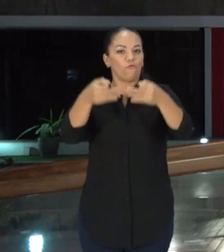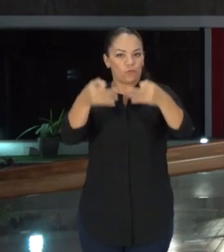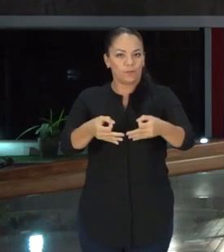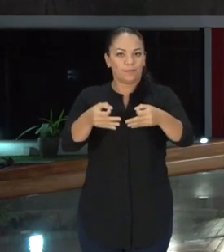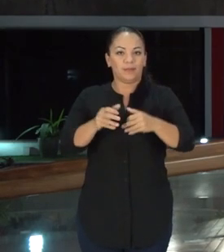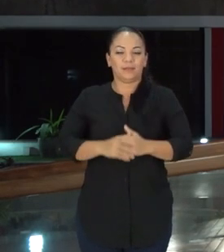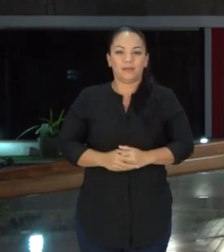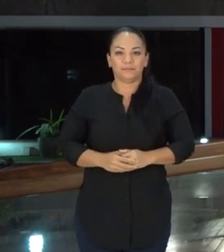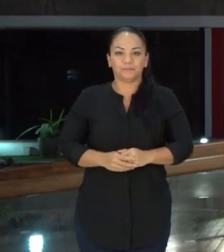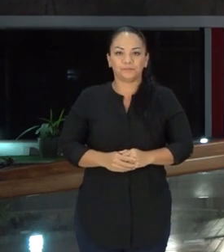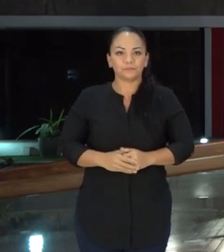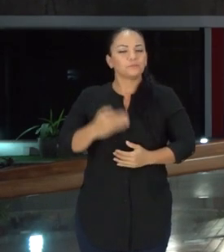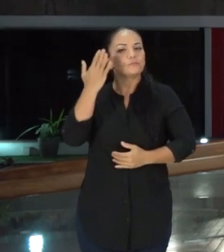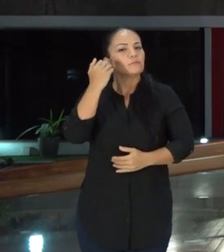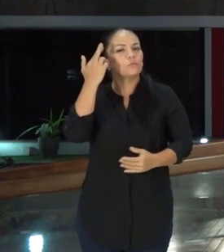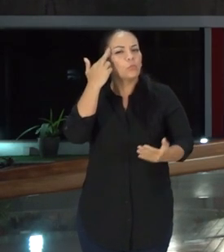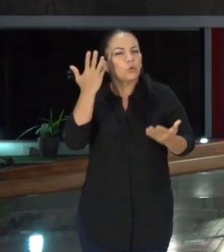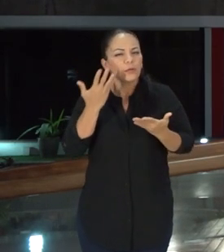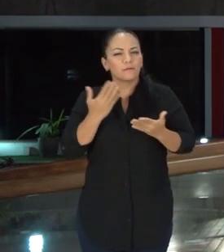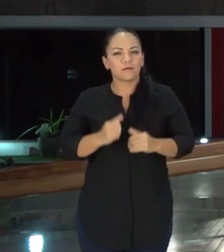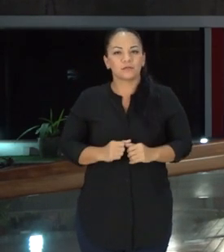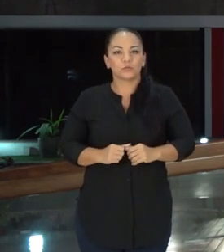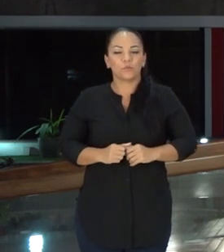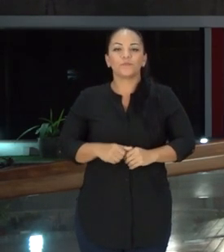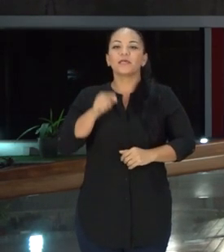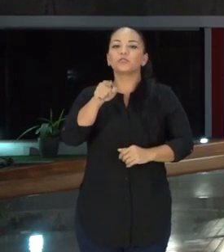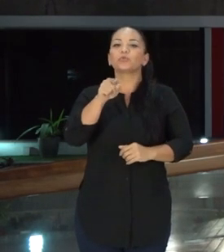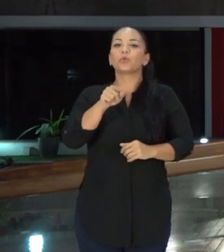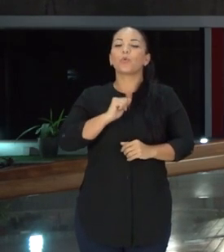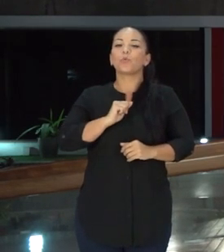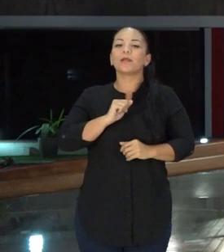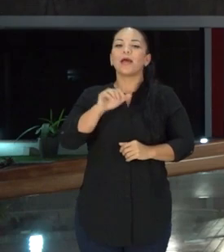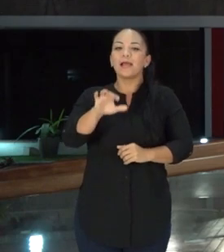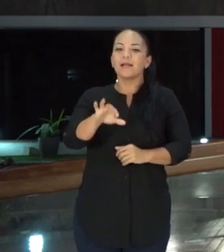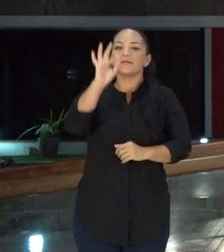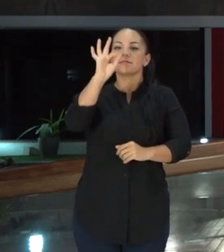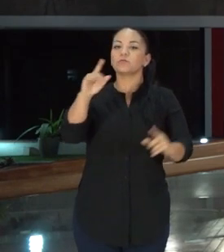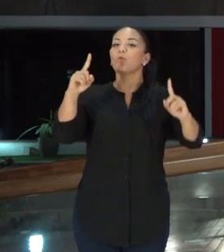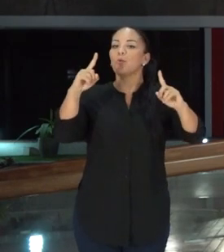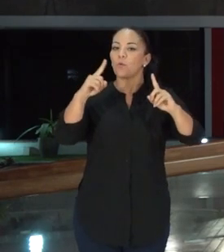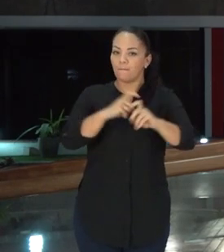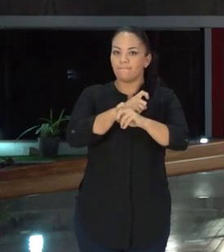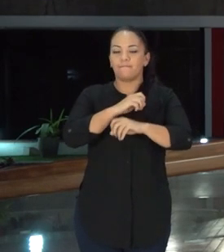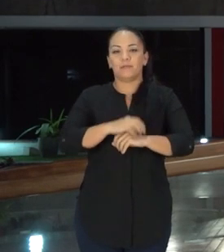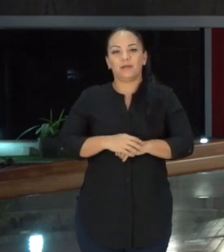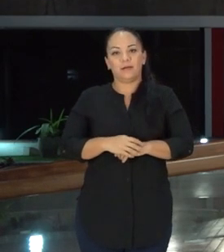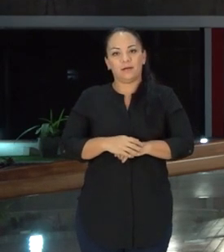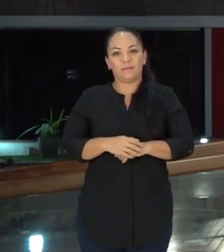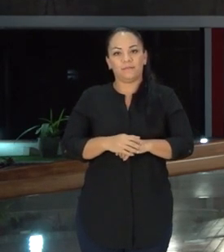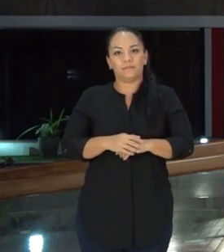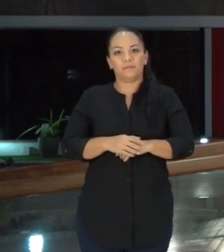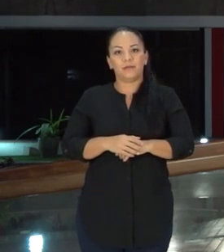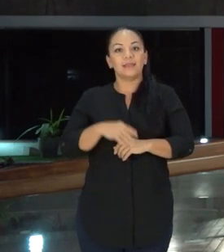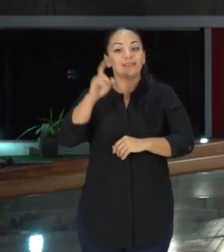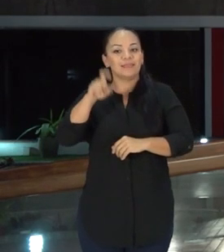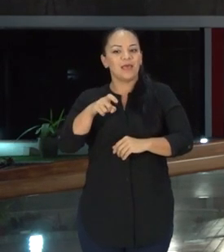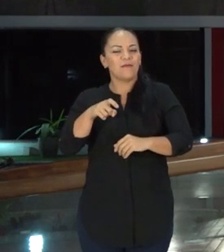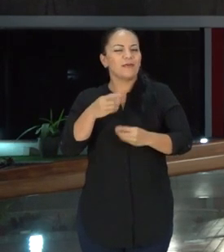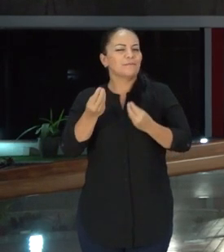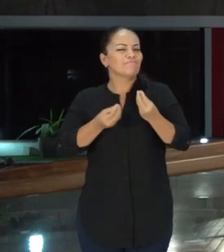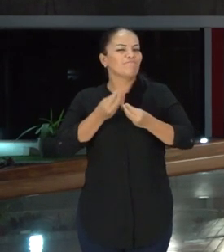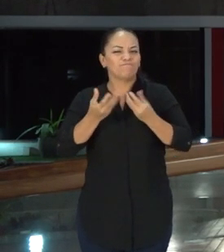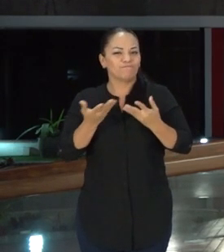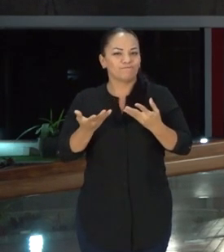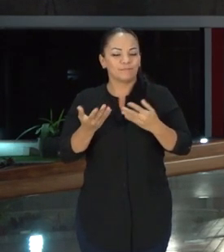candidatura. ¿Por qué? Porque es una elección muy compleja, hay que ganarla en 2 frentes. Primero hay que